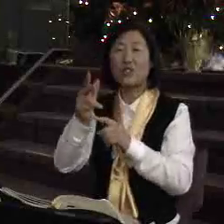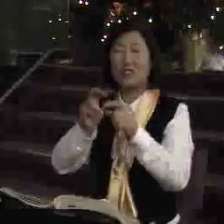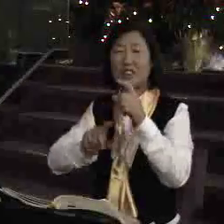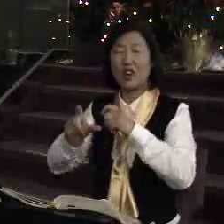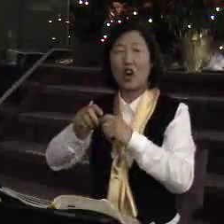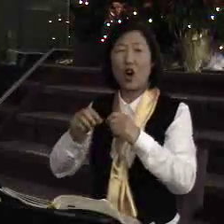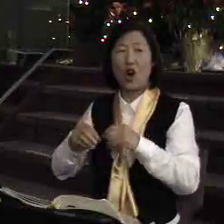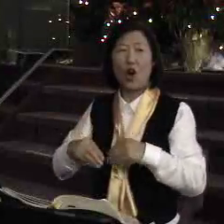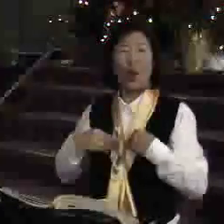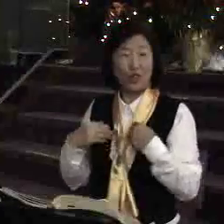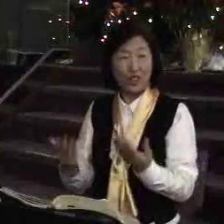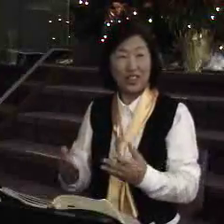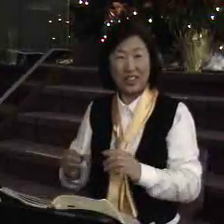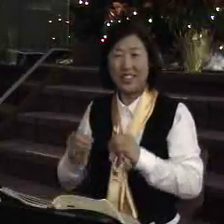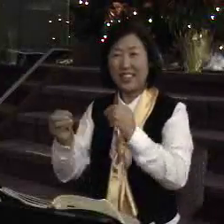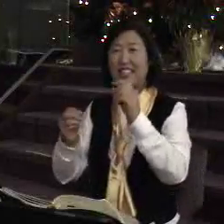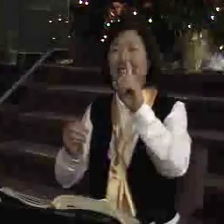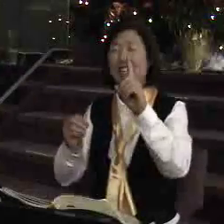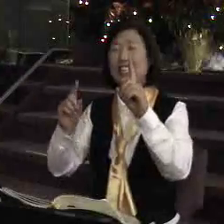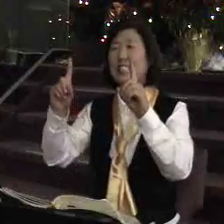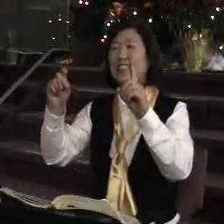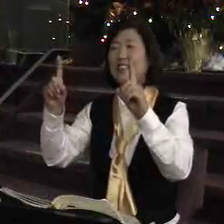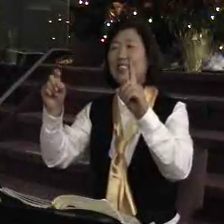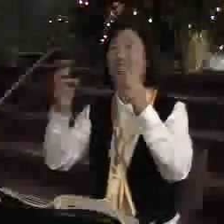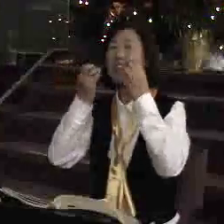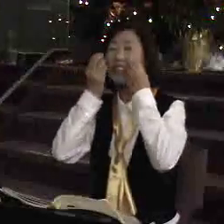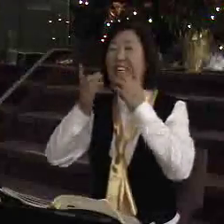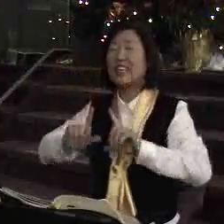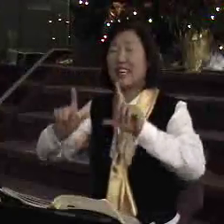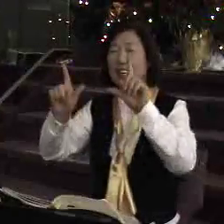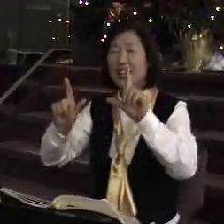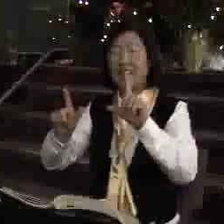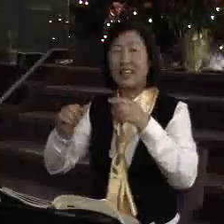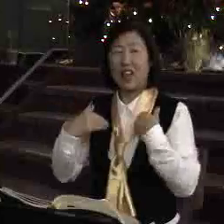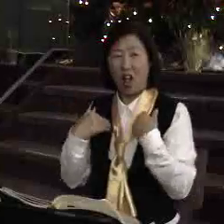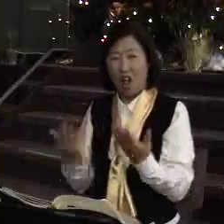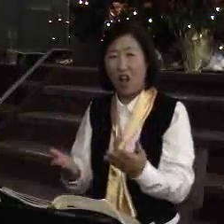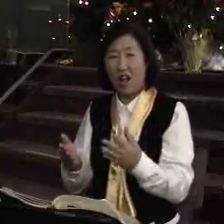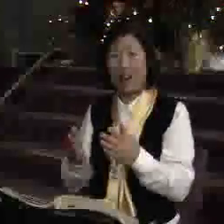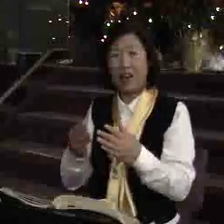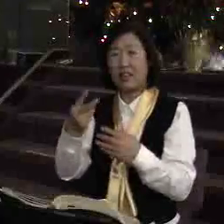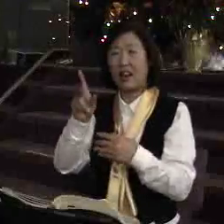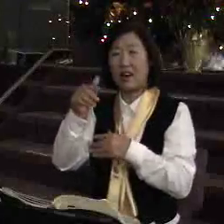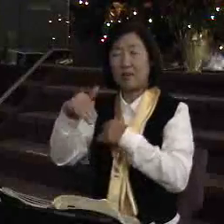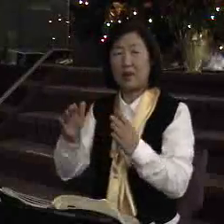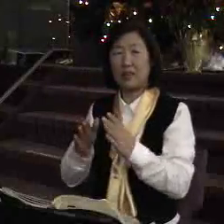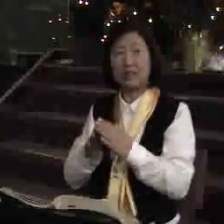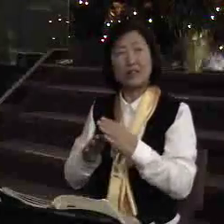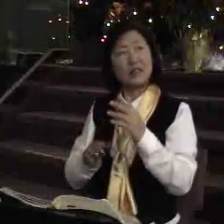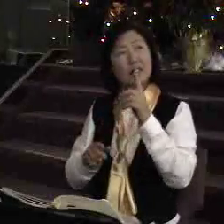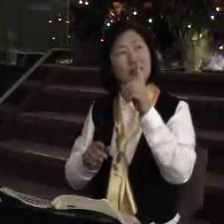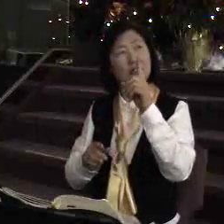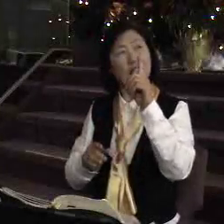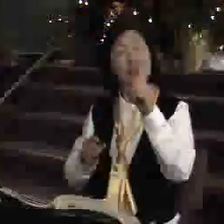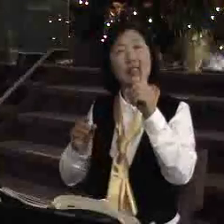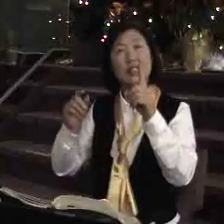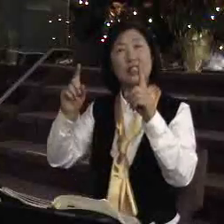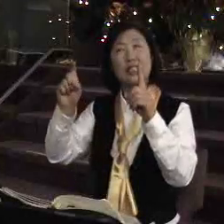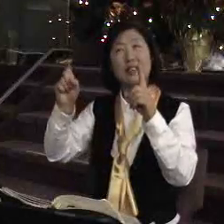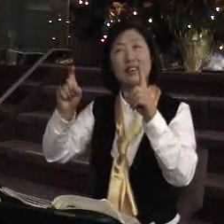1월 11일에 새해 첫 순장반을 하고 다락방도 1월 16일부터 저희가 갖도록 그렇게